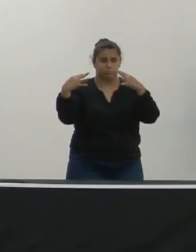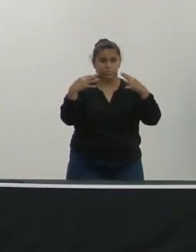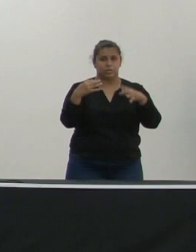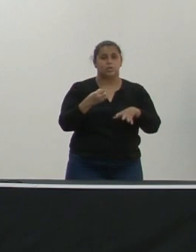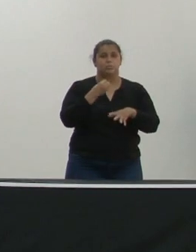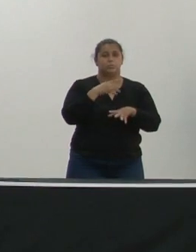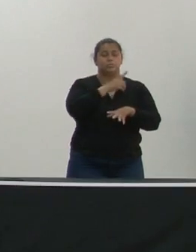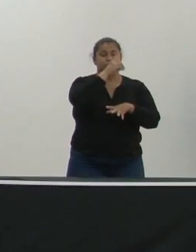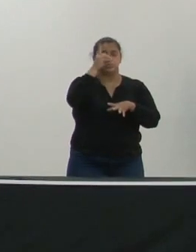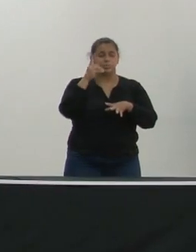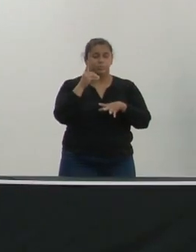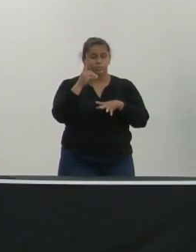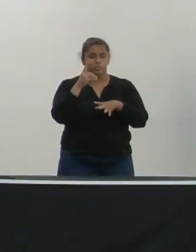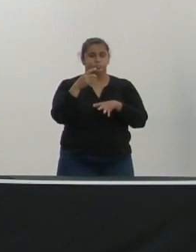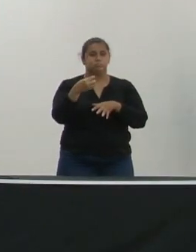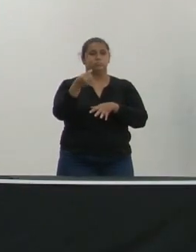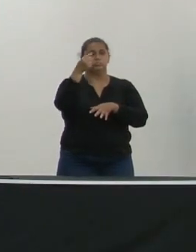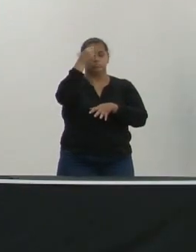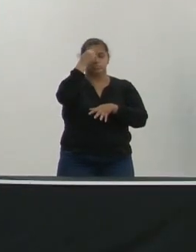estar tendo ciência dessa